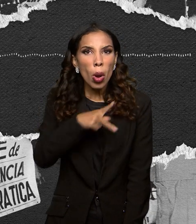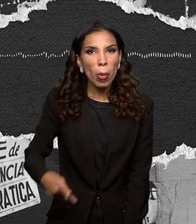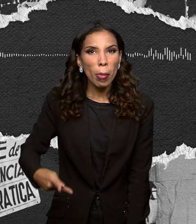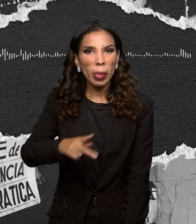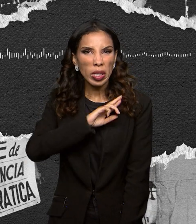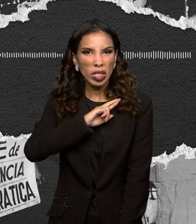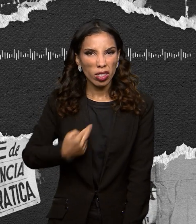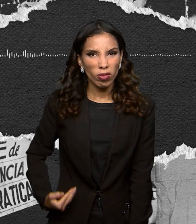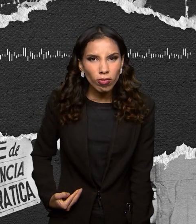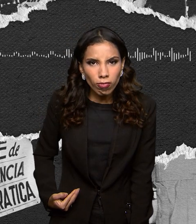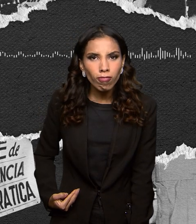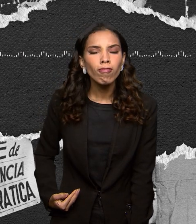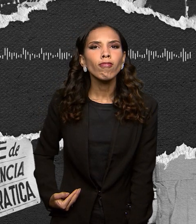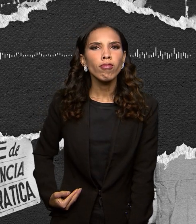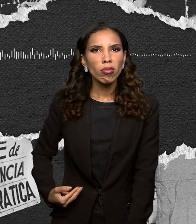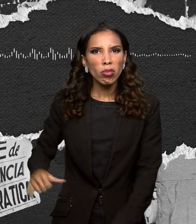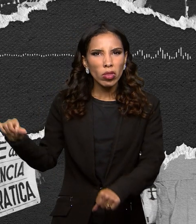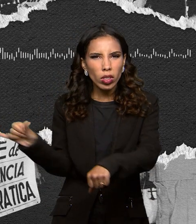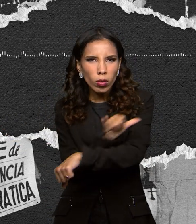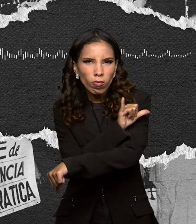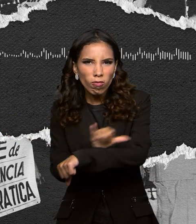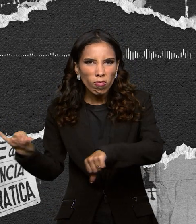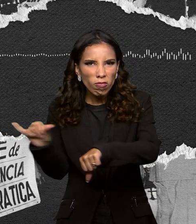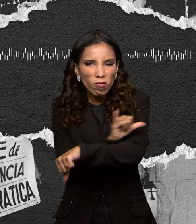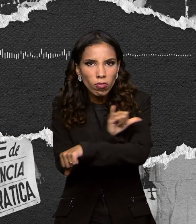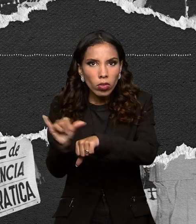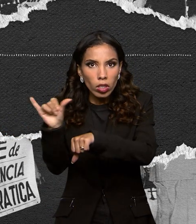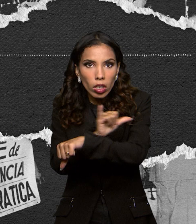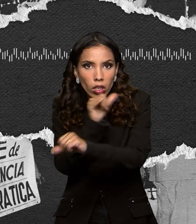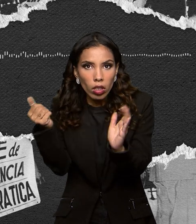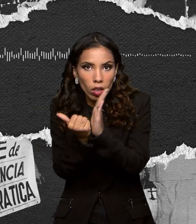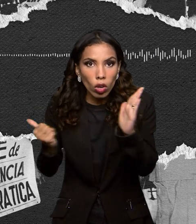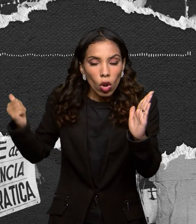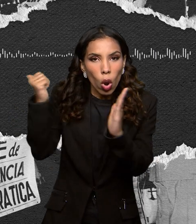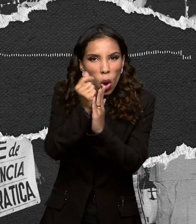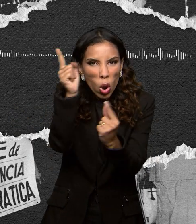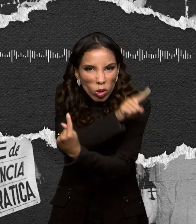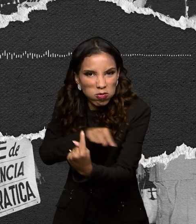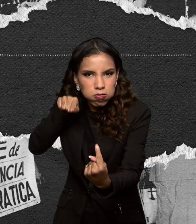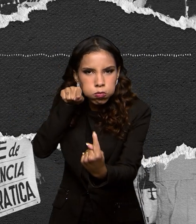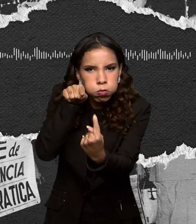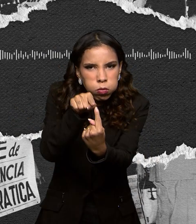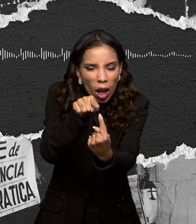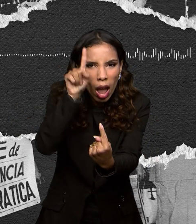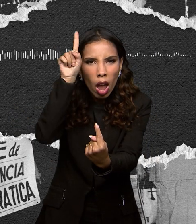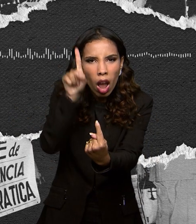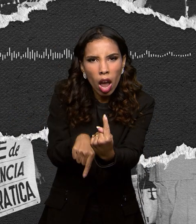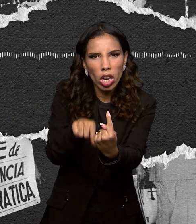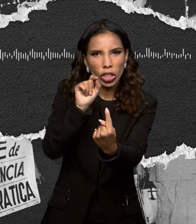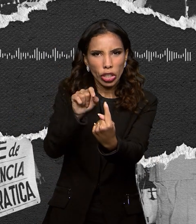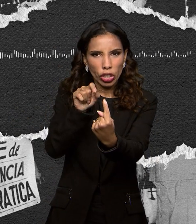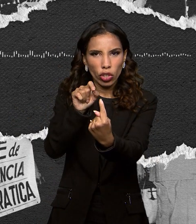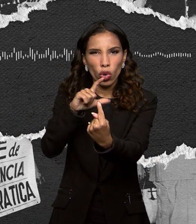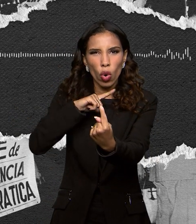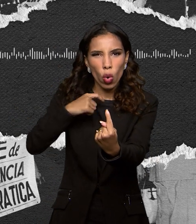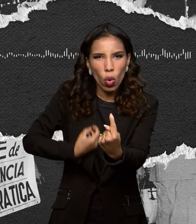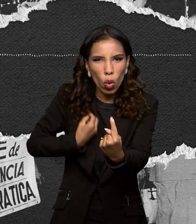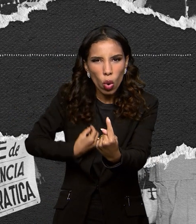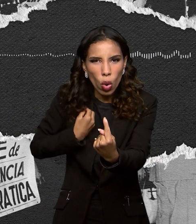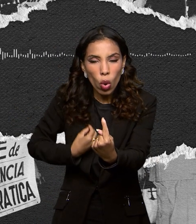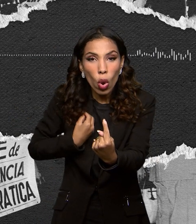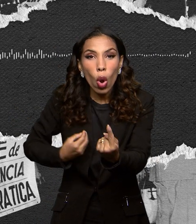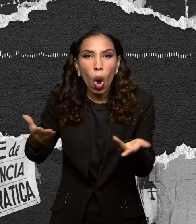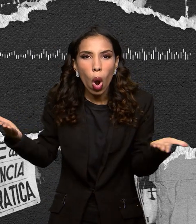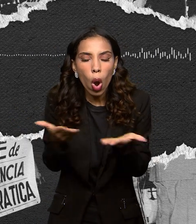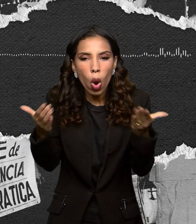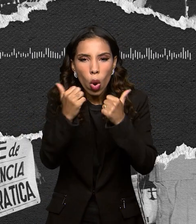República está lançado numa manobra de grande envergadura, cujo objetivo final é a realização ainda este ano